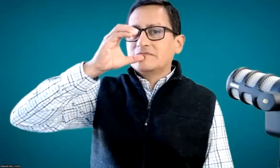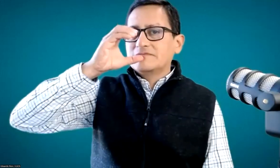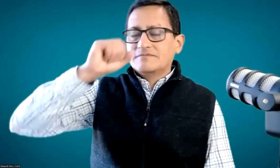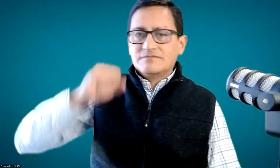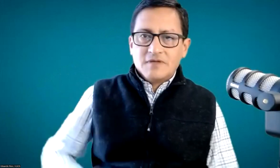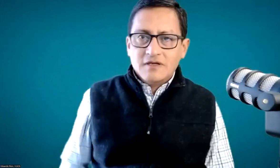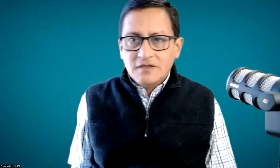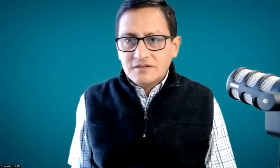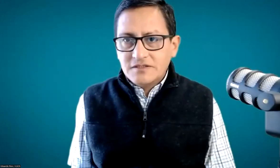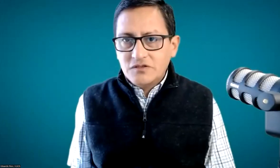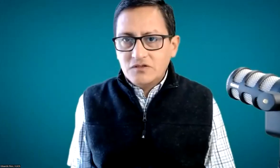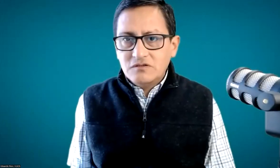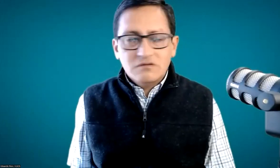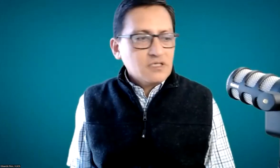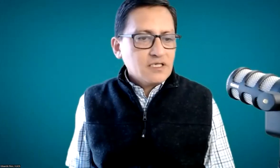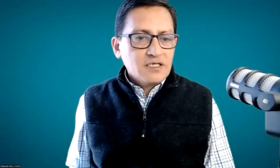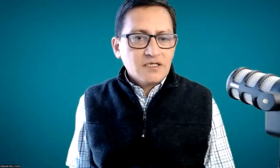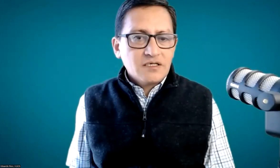beber. Si yo